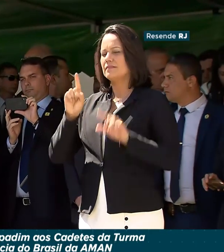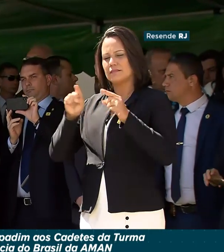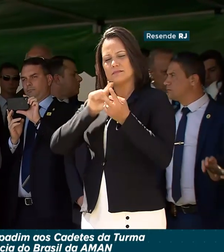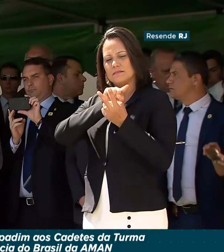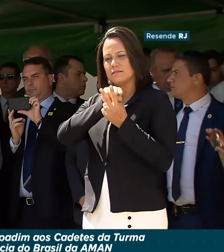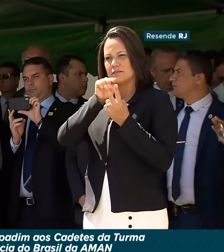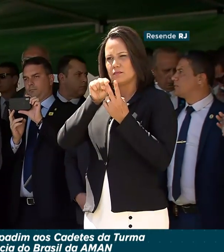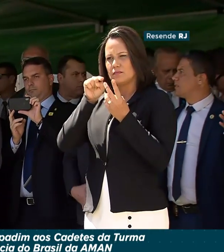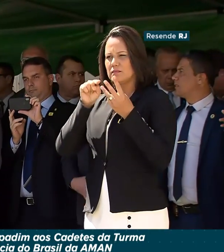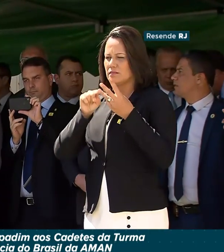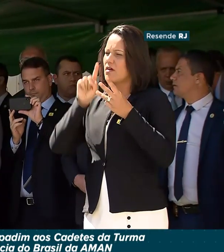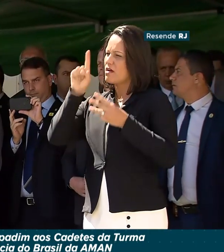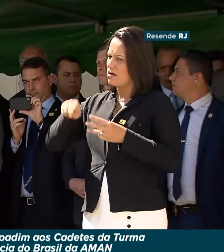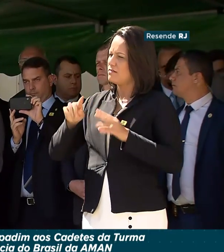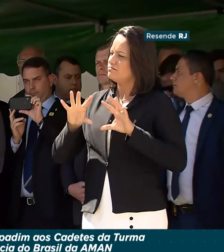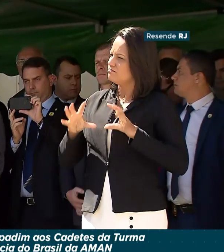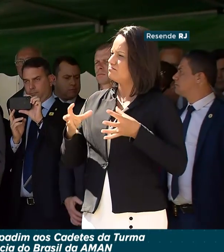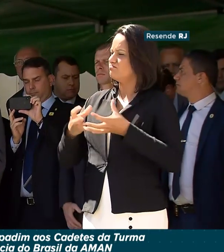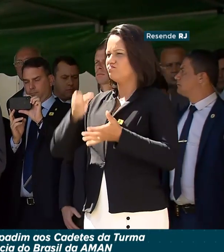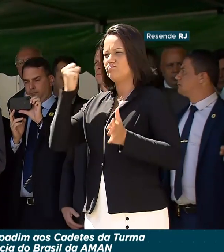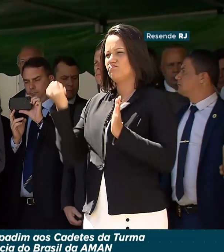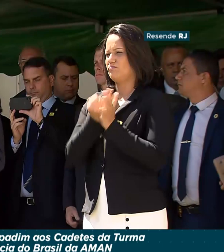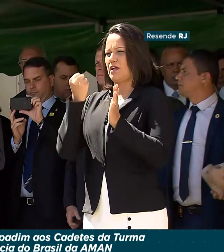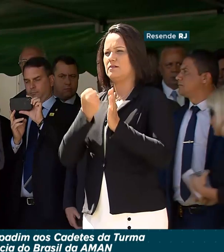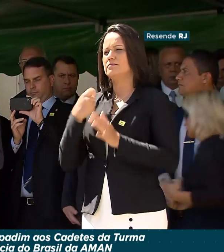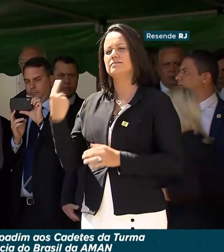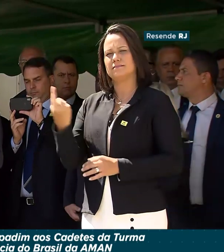Essa é a nossa marca.